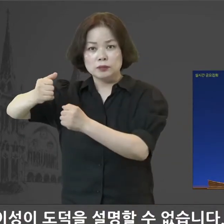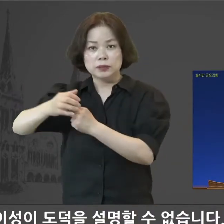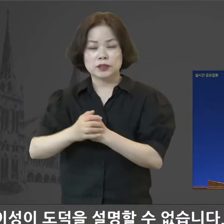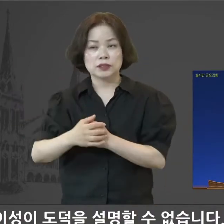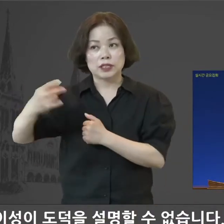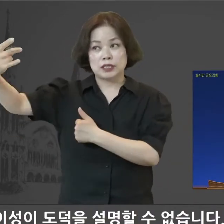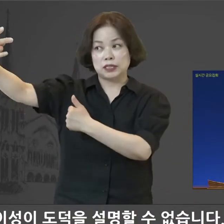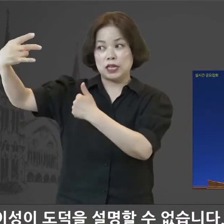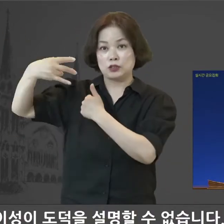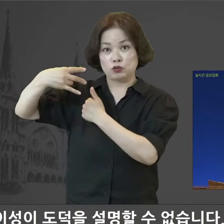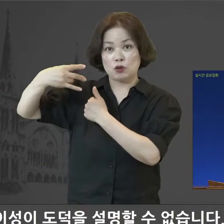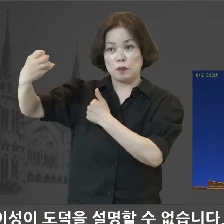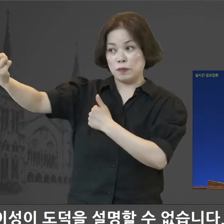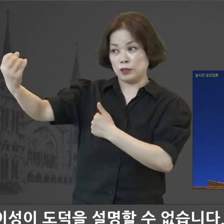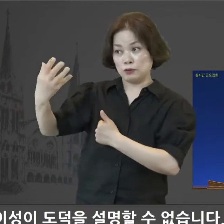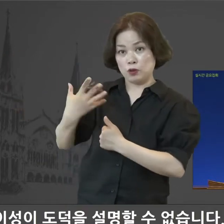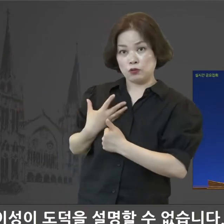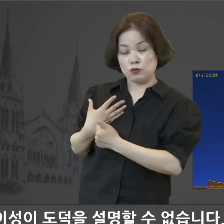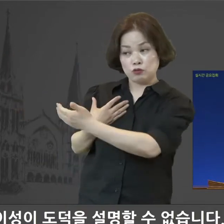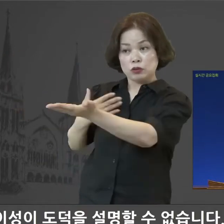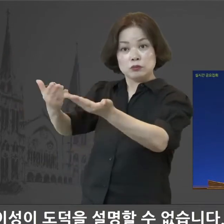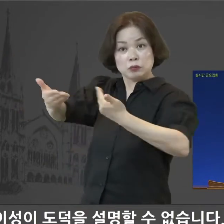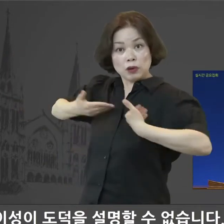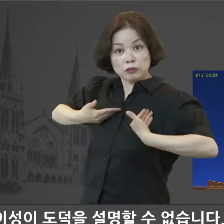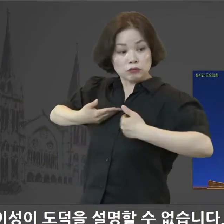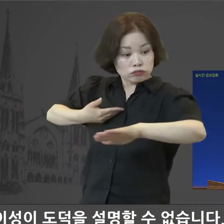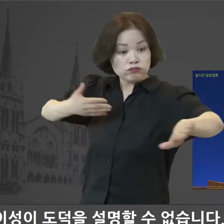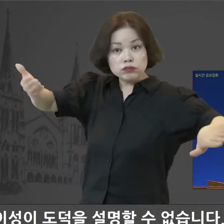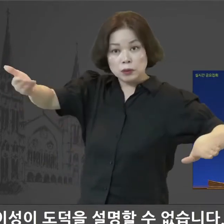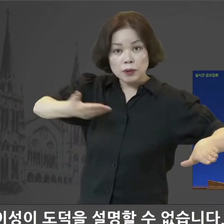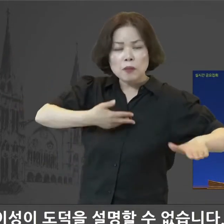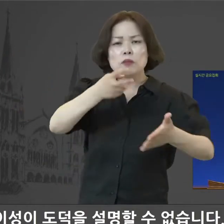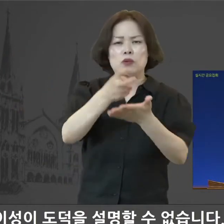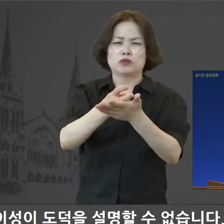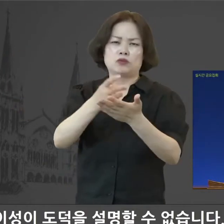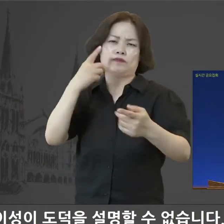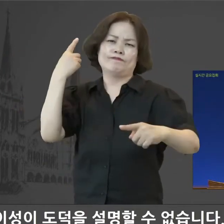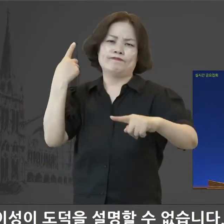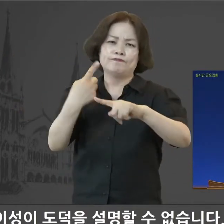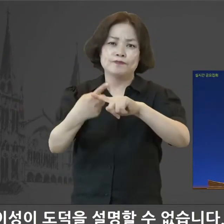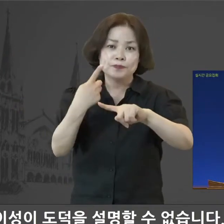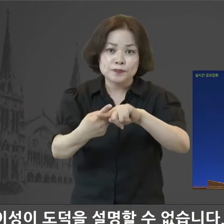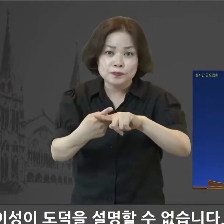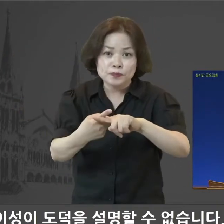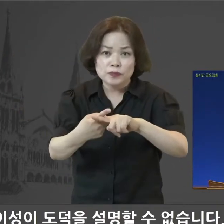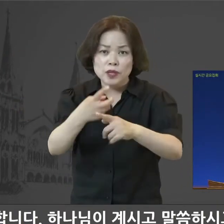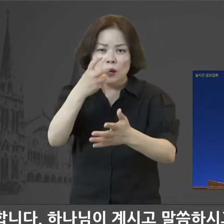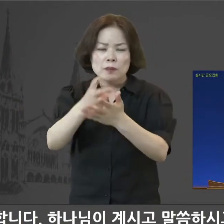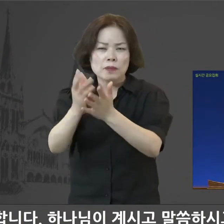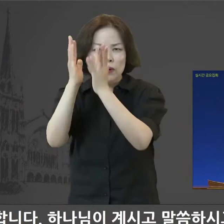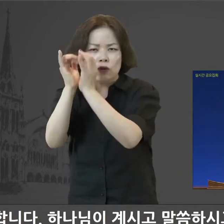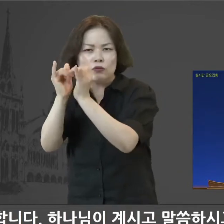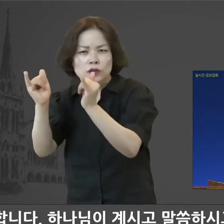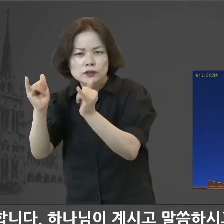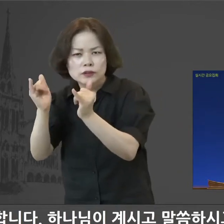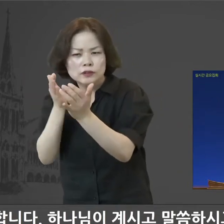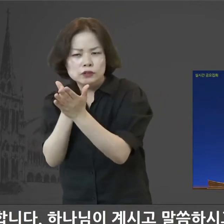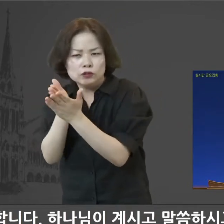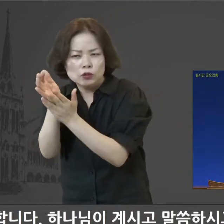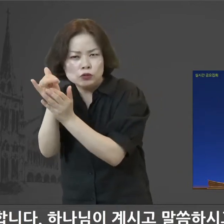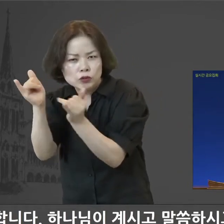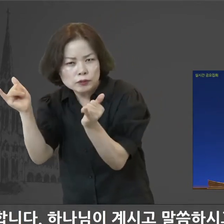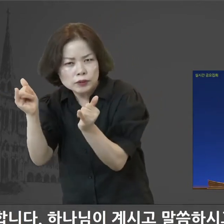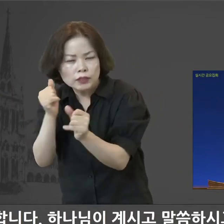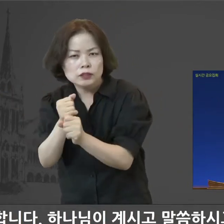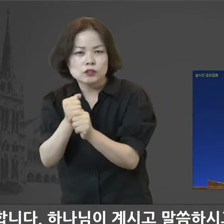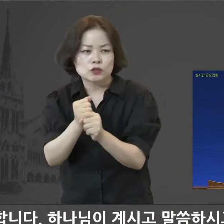말씀해 주시고 우린 그걸 받는 거예요. 법도 마찬가지입니다. 우리 법학을 연구하면 할수록 이게